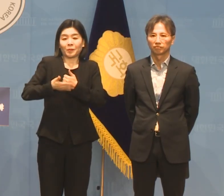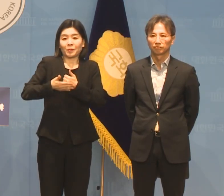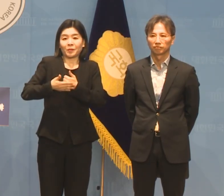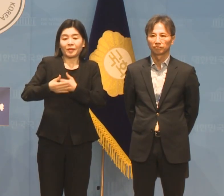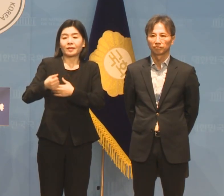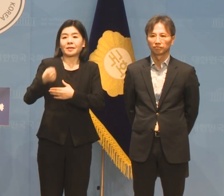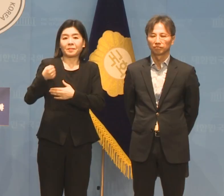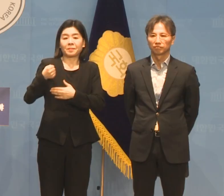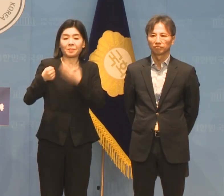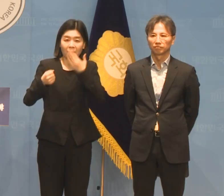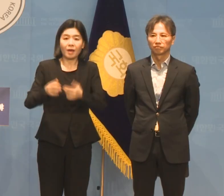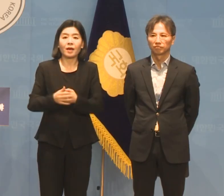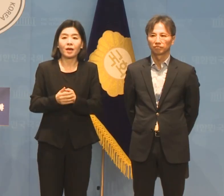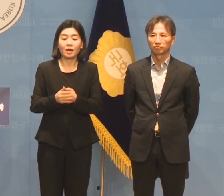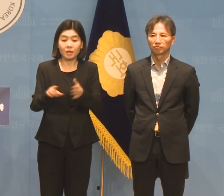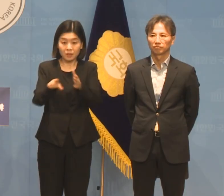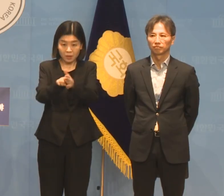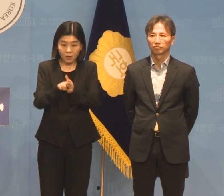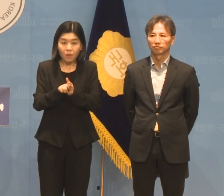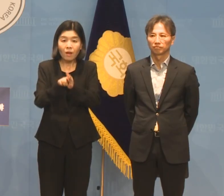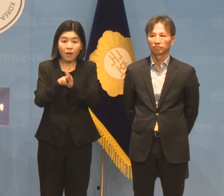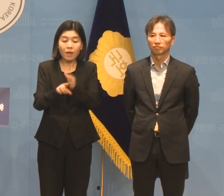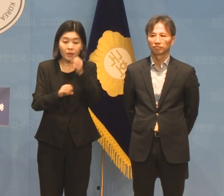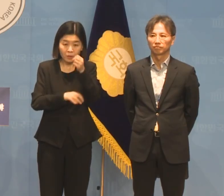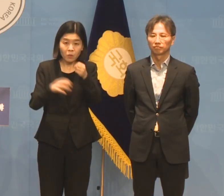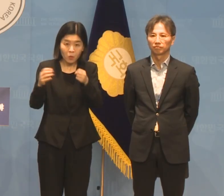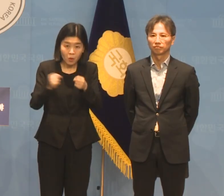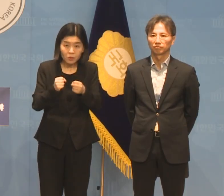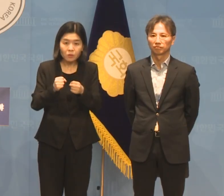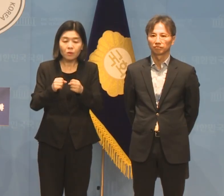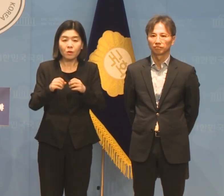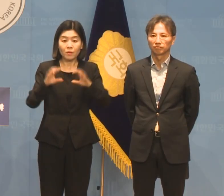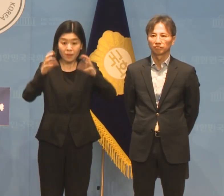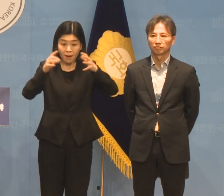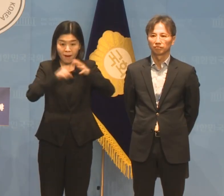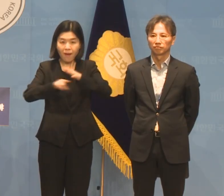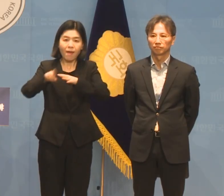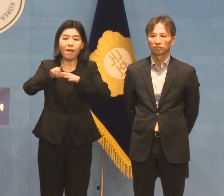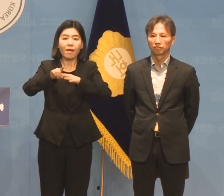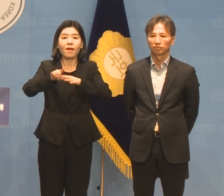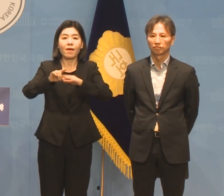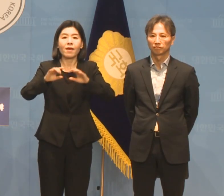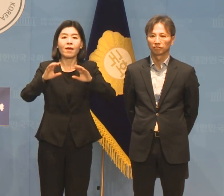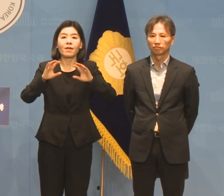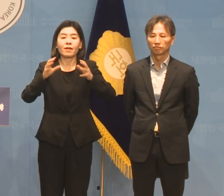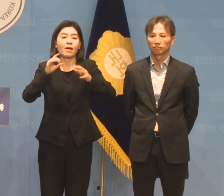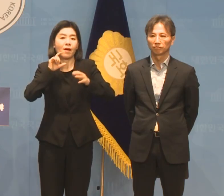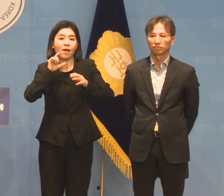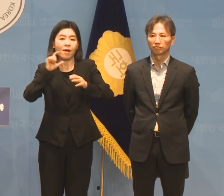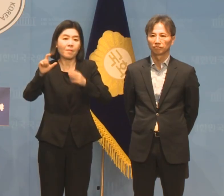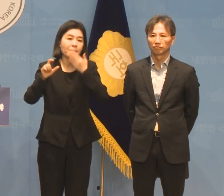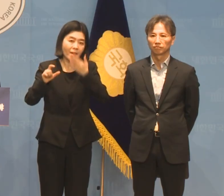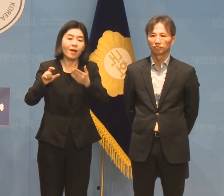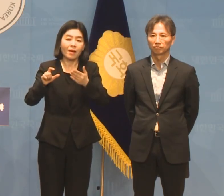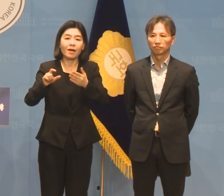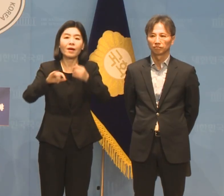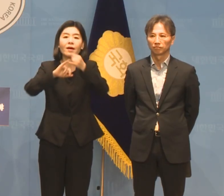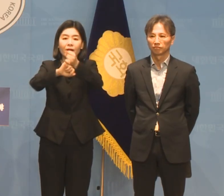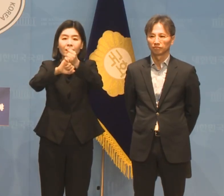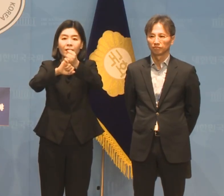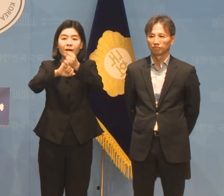것입니다. 신뢰를 기반으로 지속 가능한 선진국으로 가겠습니다. 감사합니다.